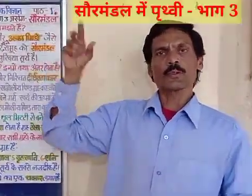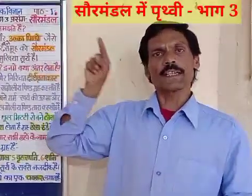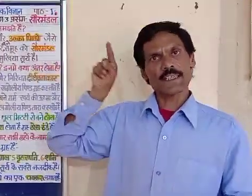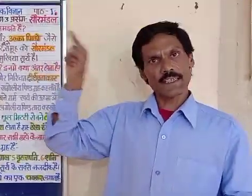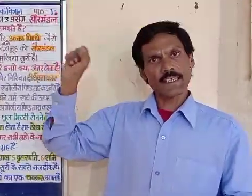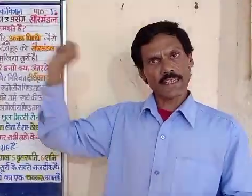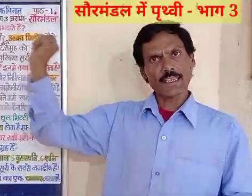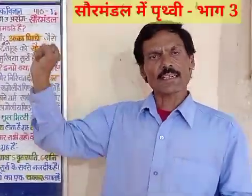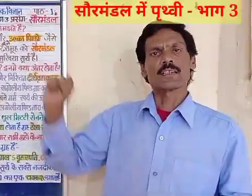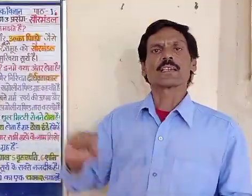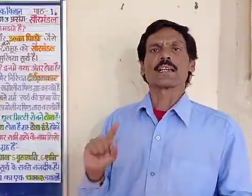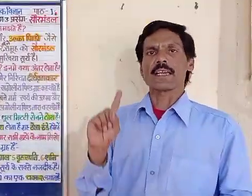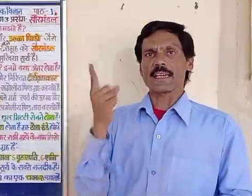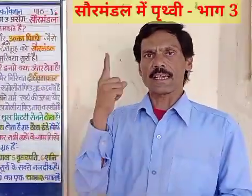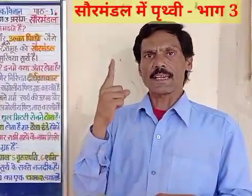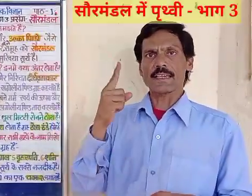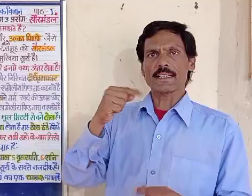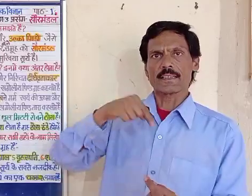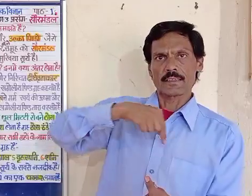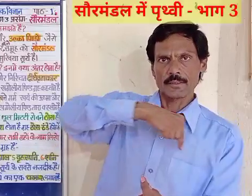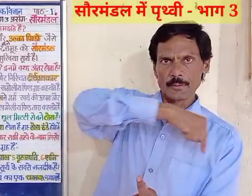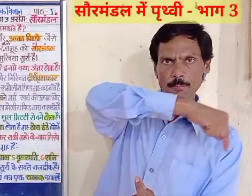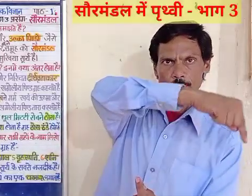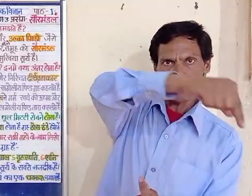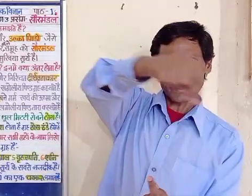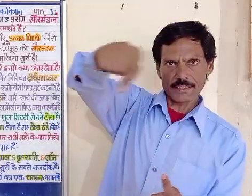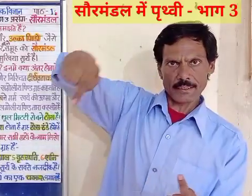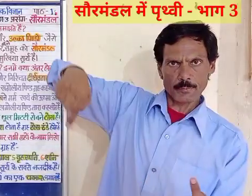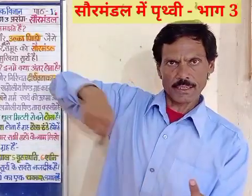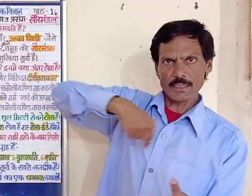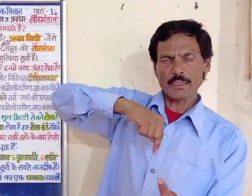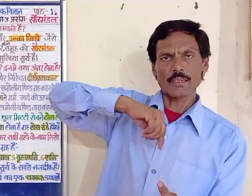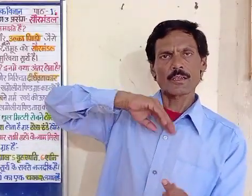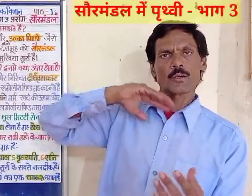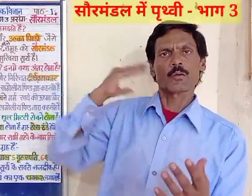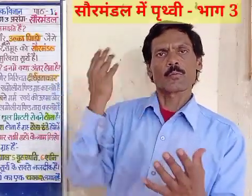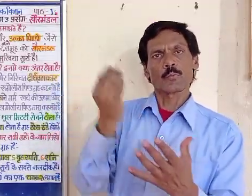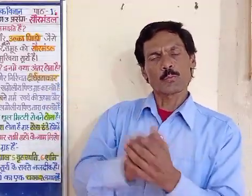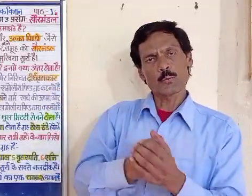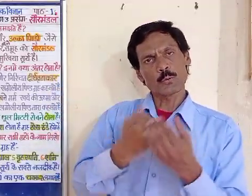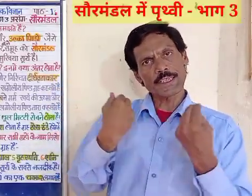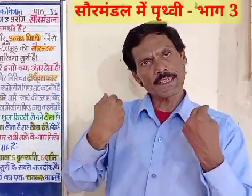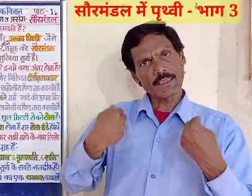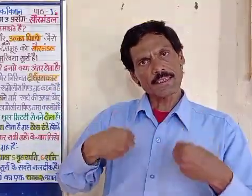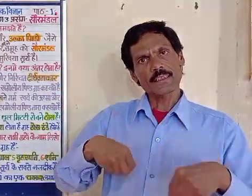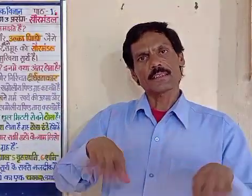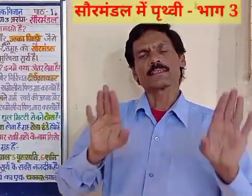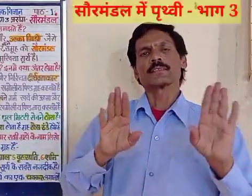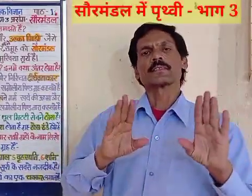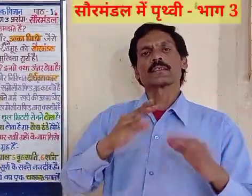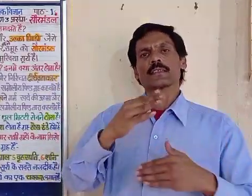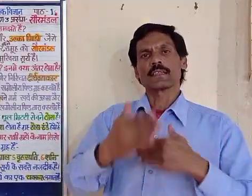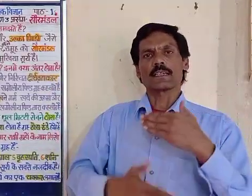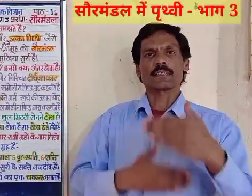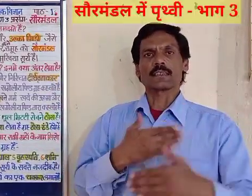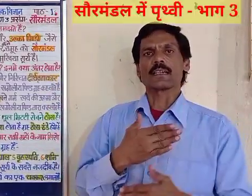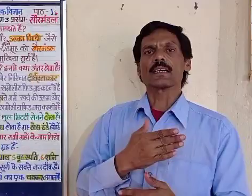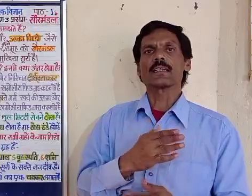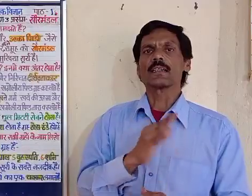सूर्य की एक परिक्रमा पूरी करता